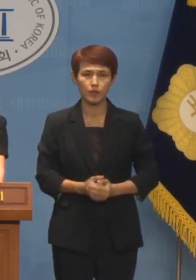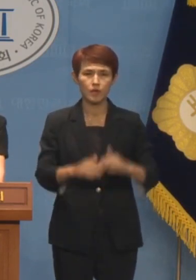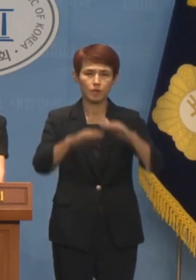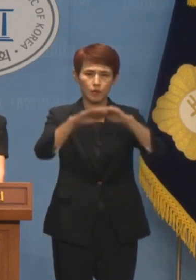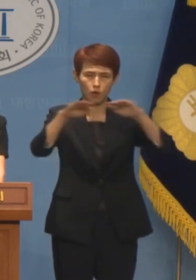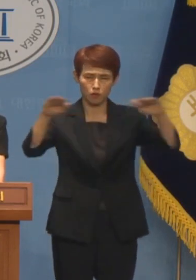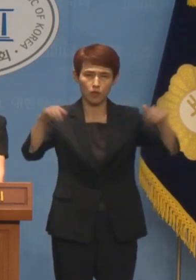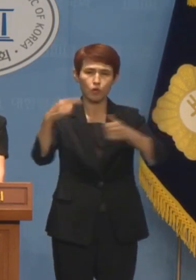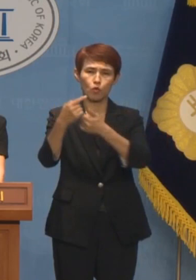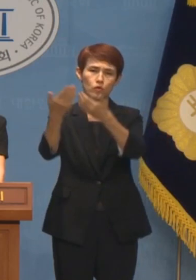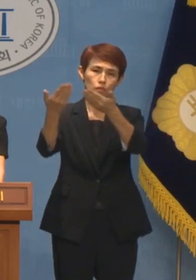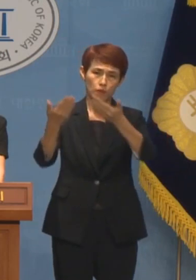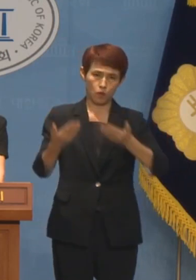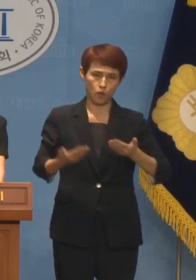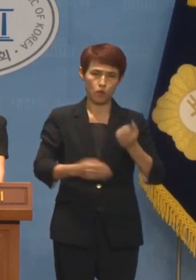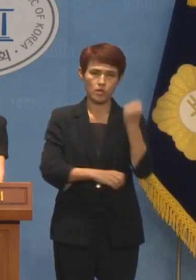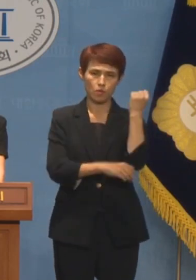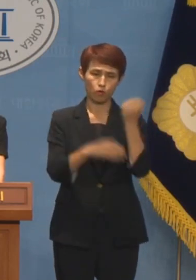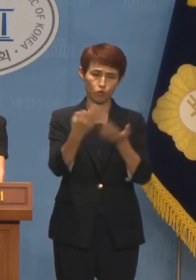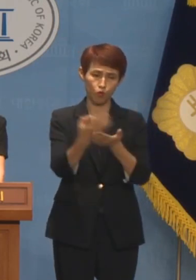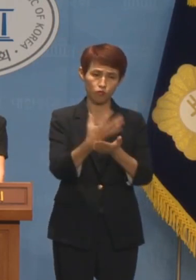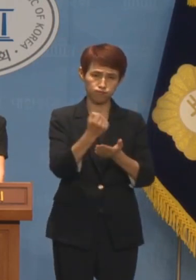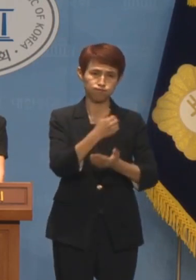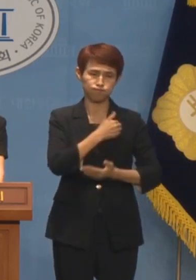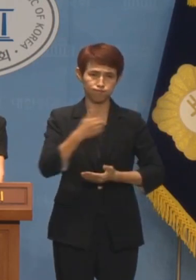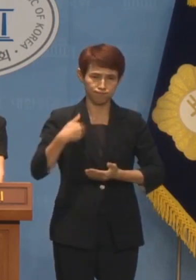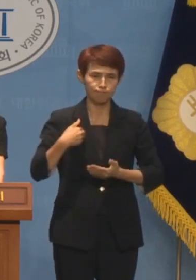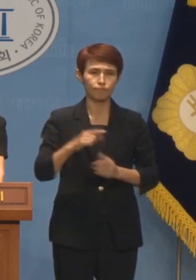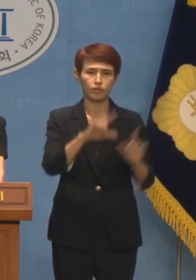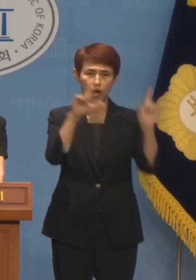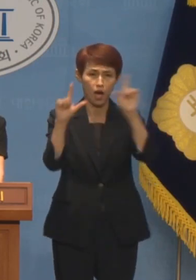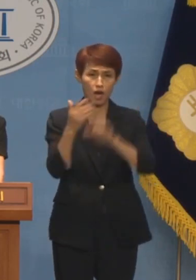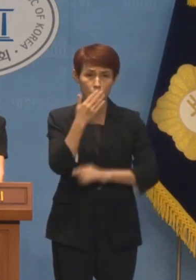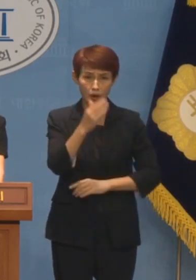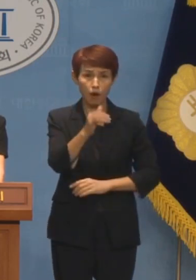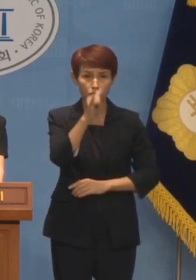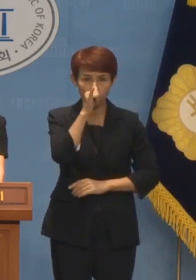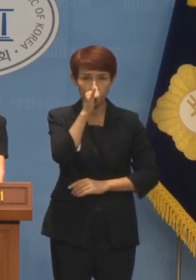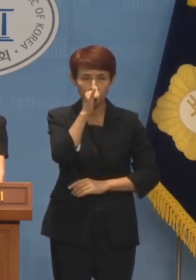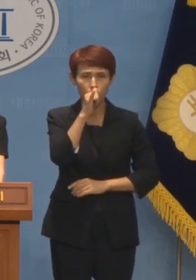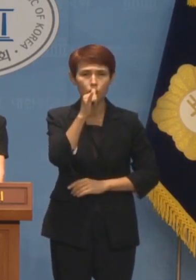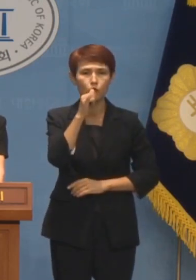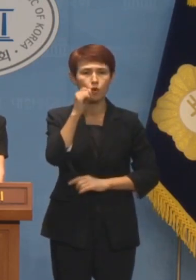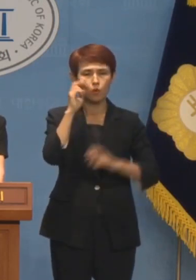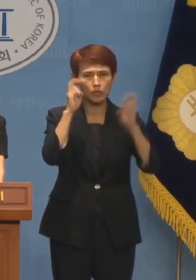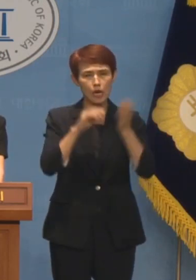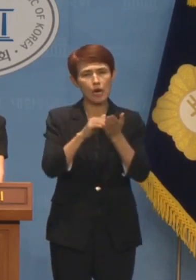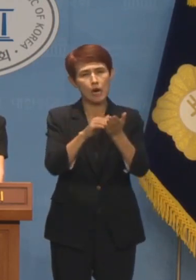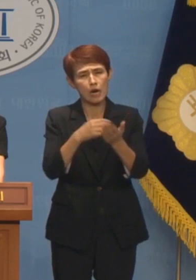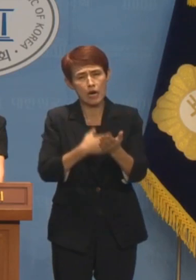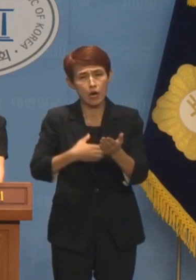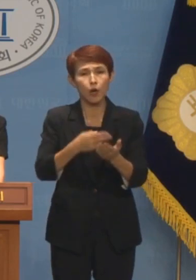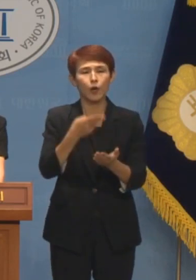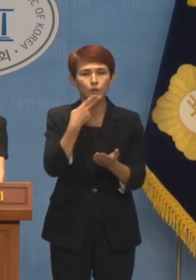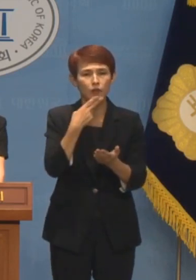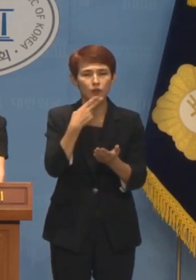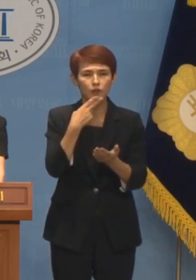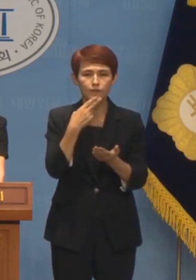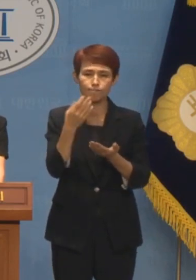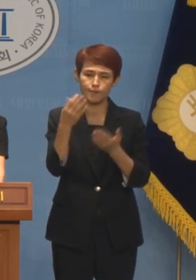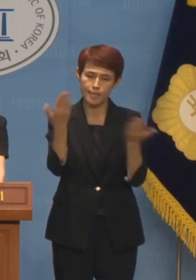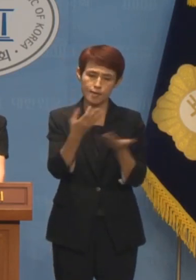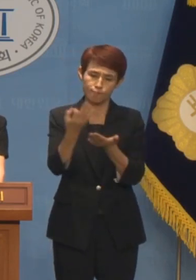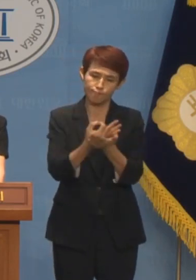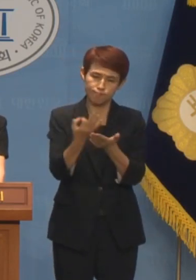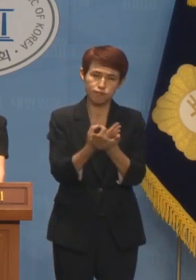평등하게 교육받고 기본소득으로 최소한의 사람다운 생활이 가능하며 취업 걱정 없이 근로소득으로 내 집을